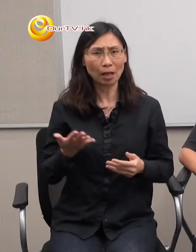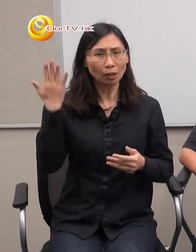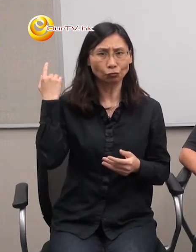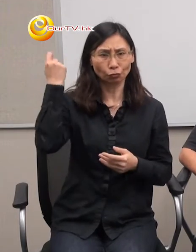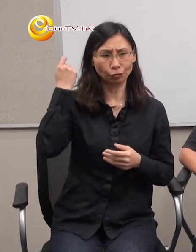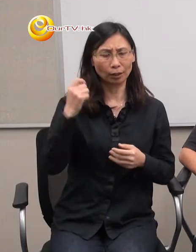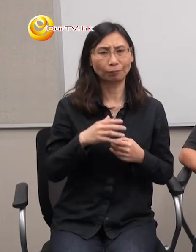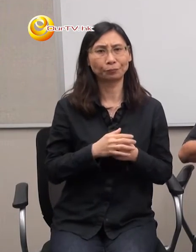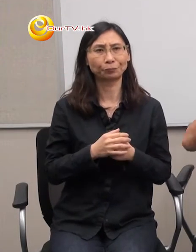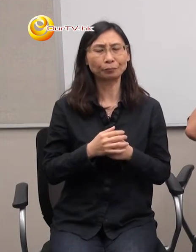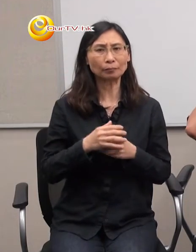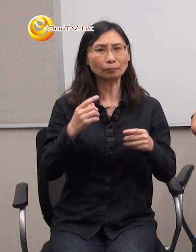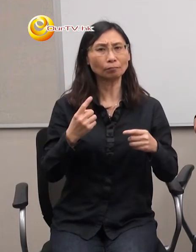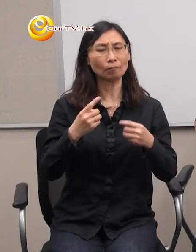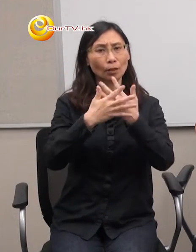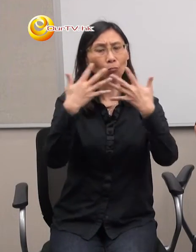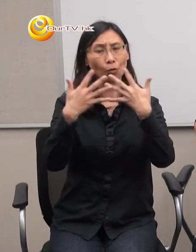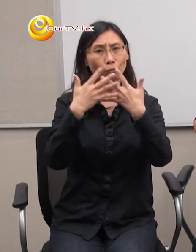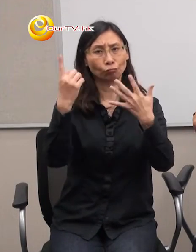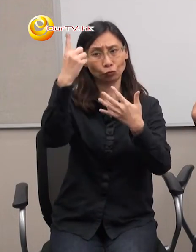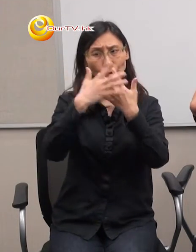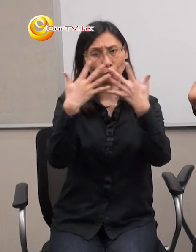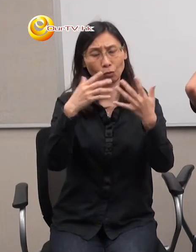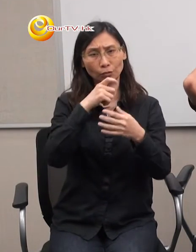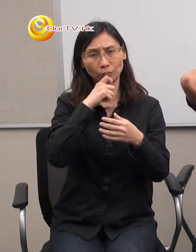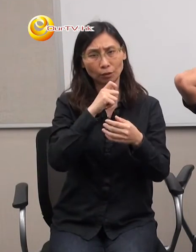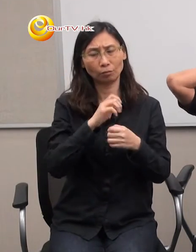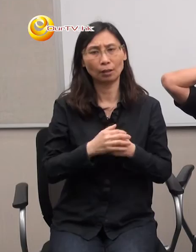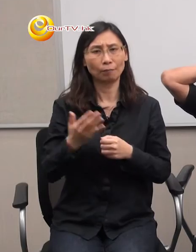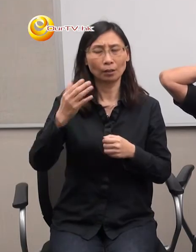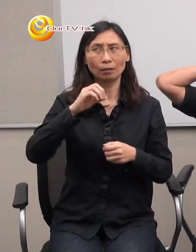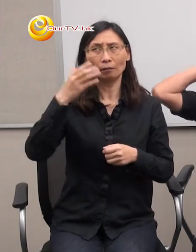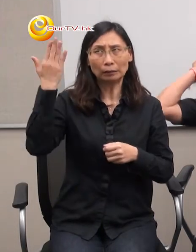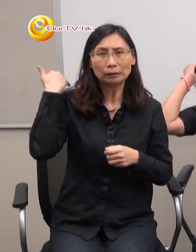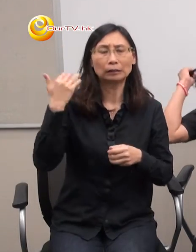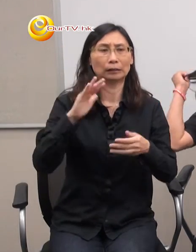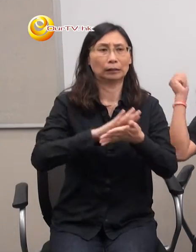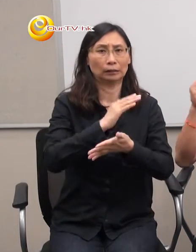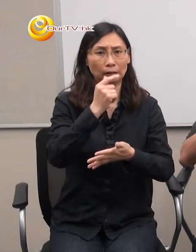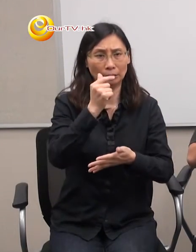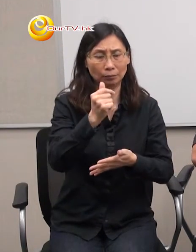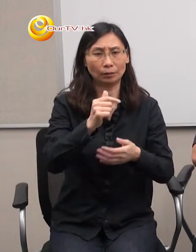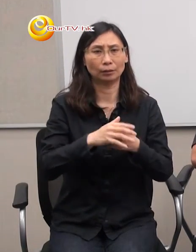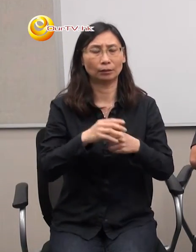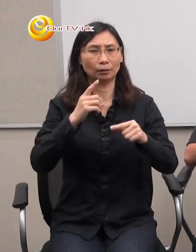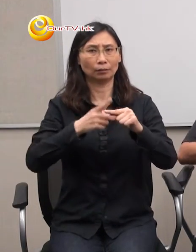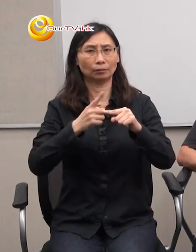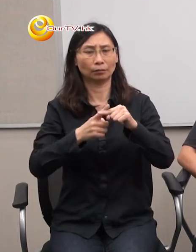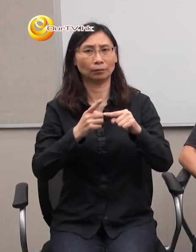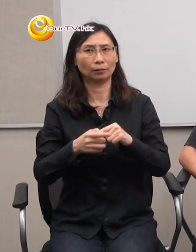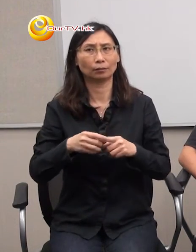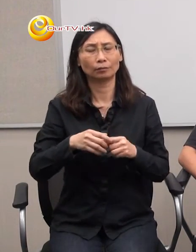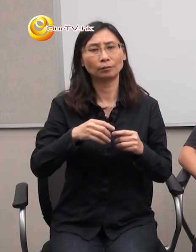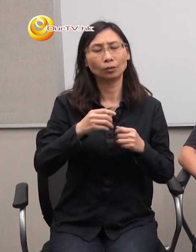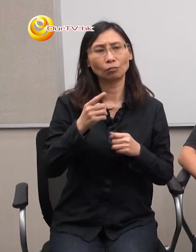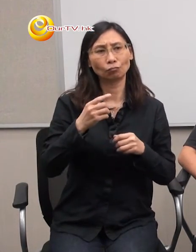一啲即係網絡媒體報導，就係話其實講翻十年前即係民主黨真兄弟事件背後。亦都係講翻，其